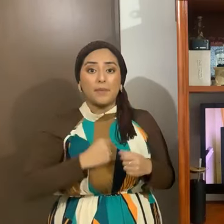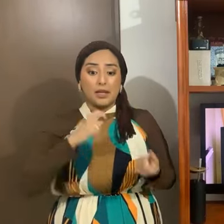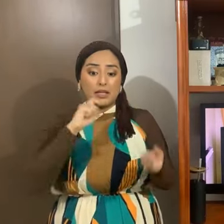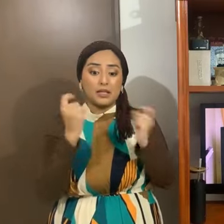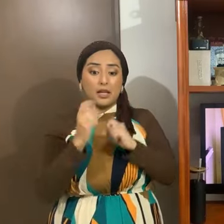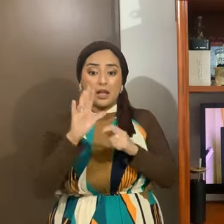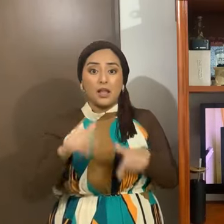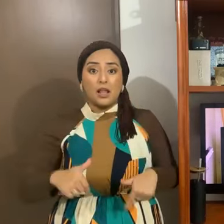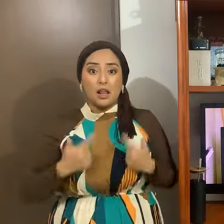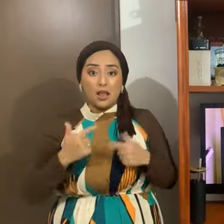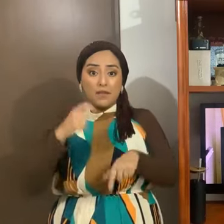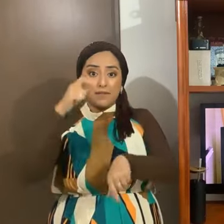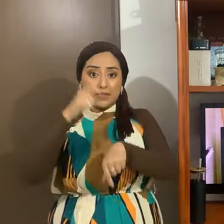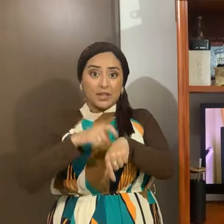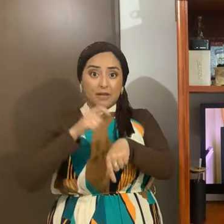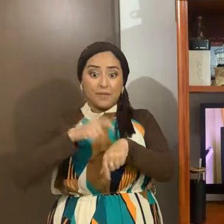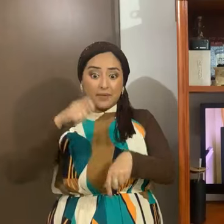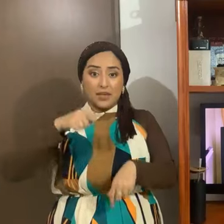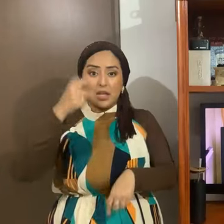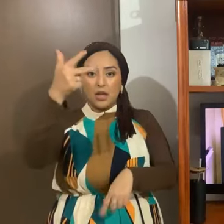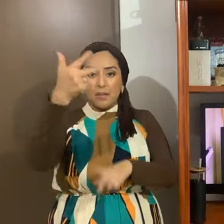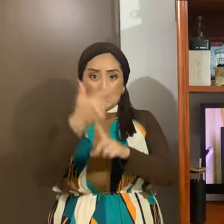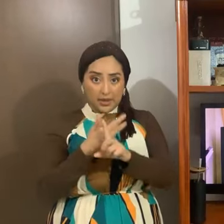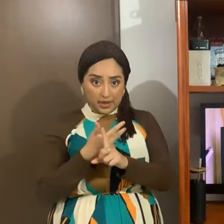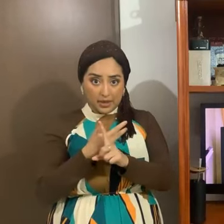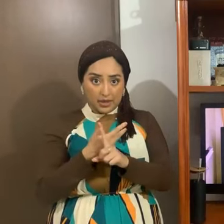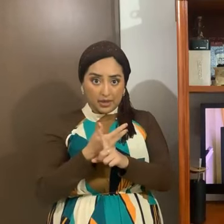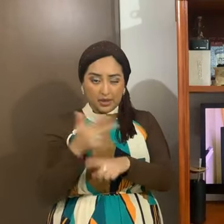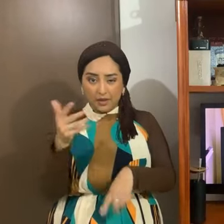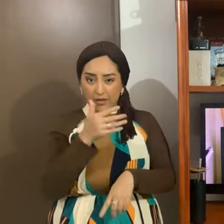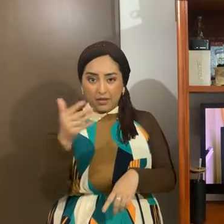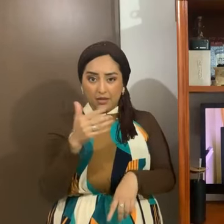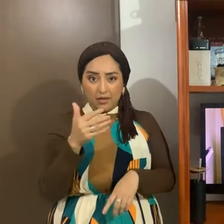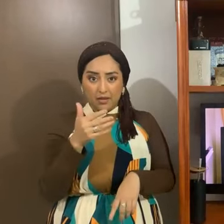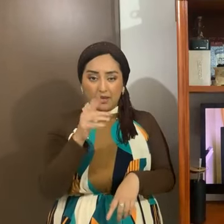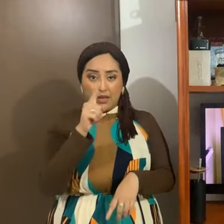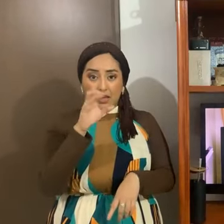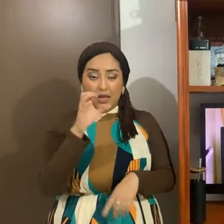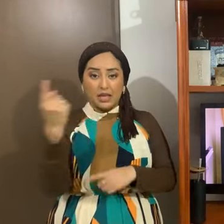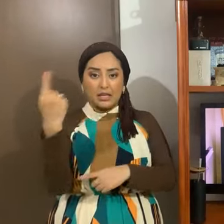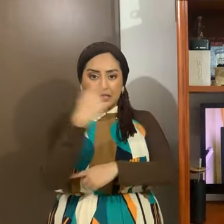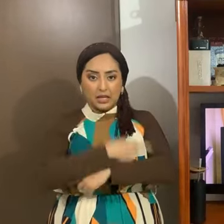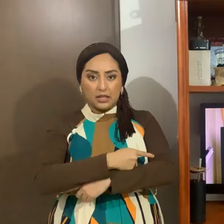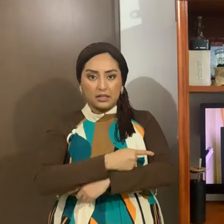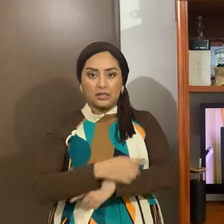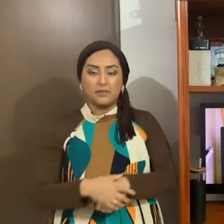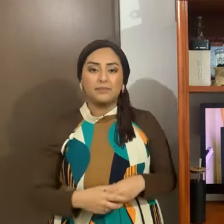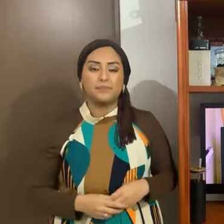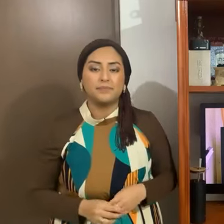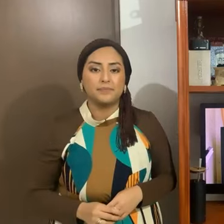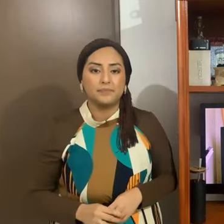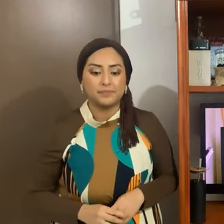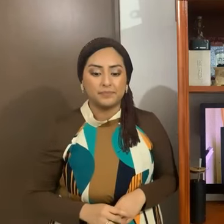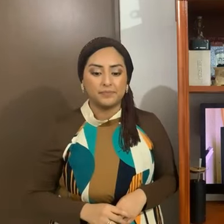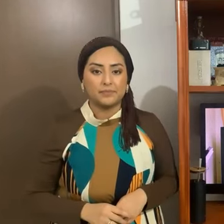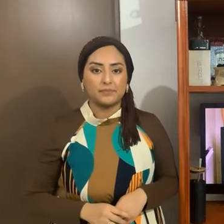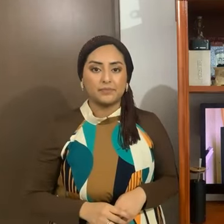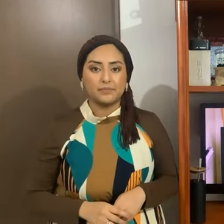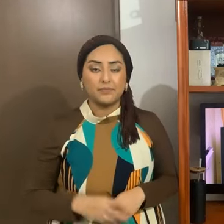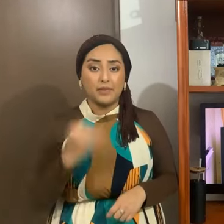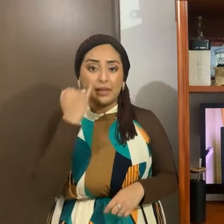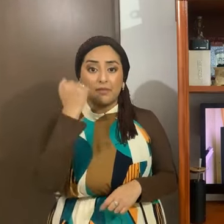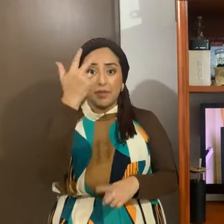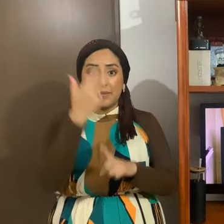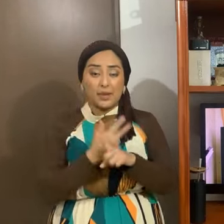cambiar su vida, el tiempo necesario son 3 meses. Más o menos 100 días, poquito más los 100 días. Pero si en